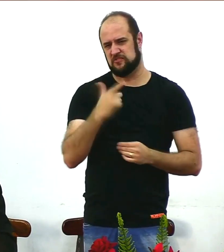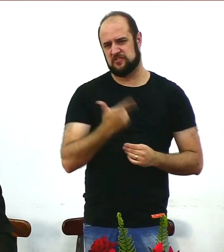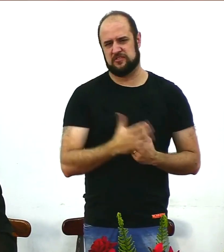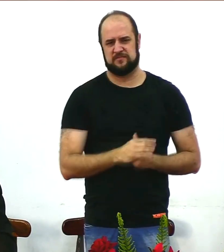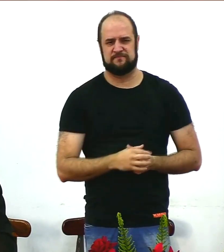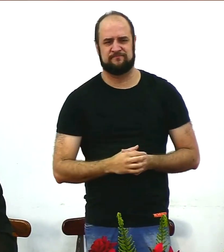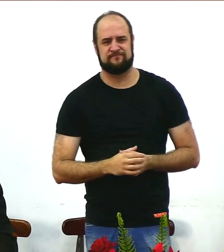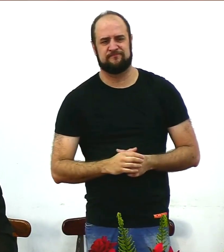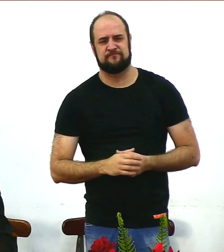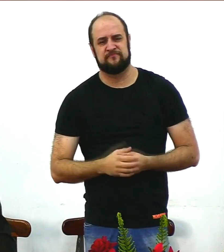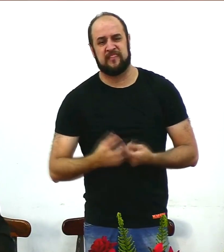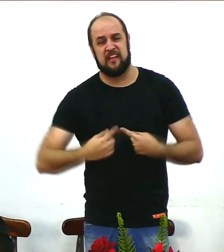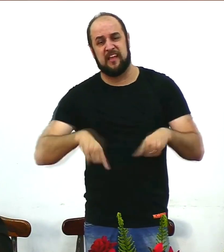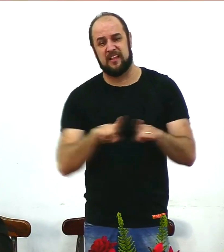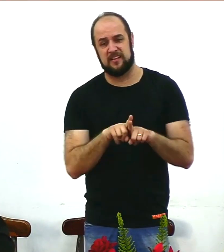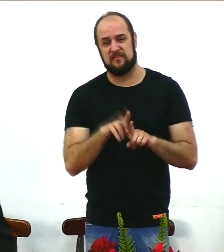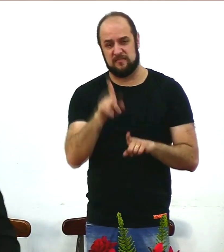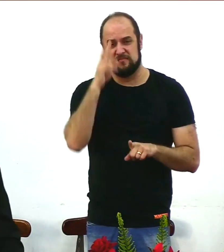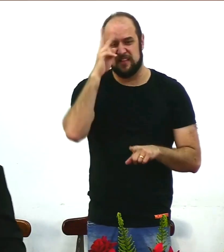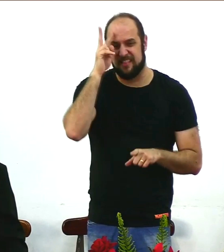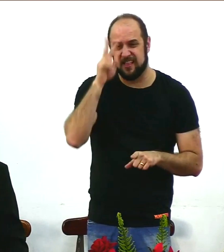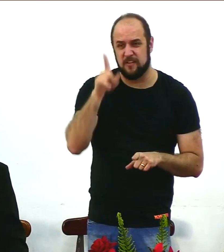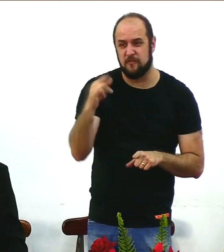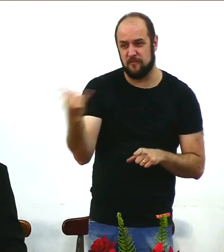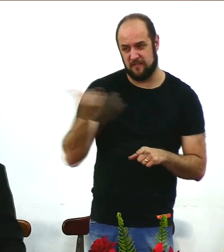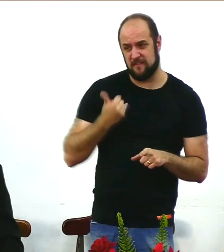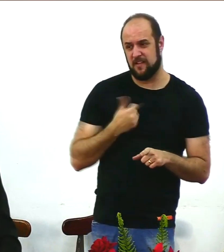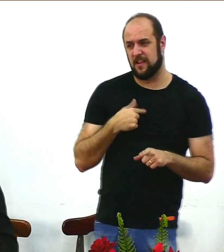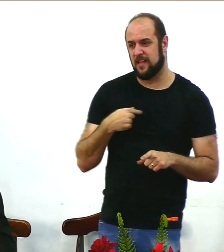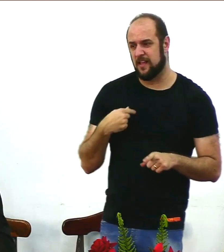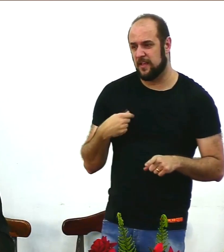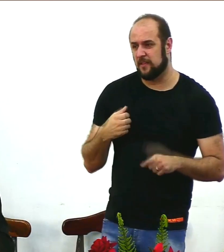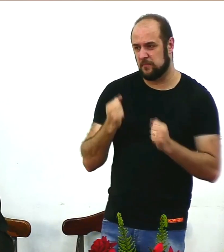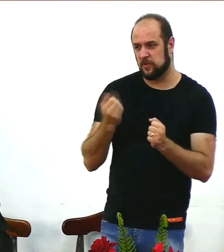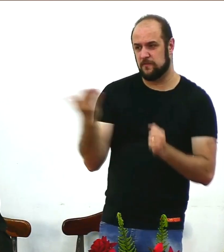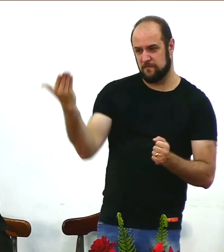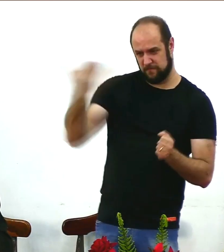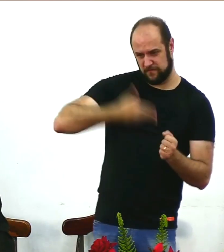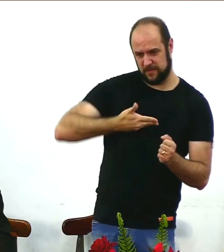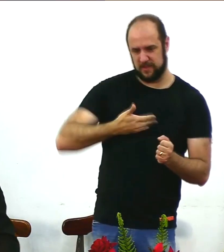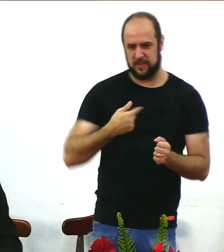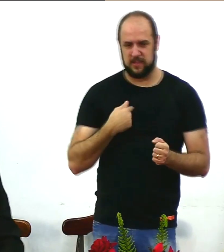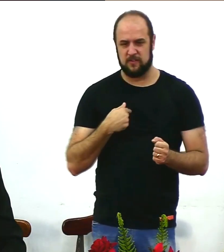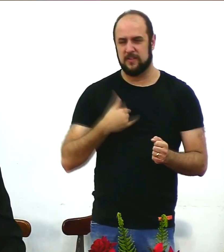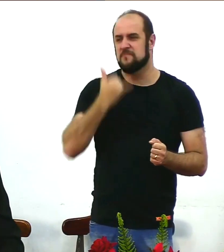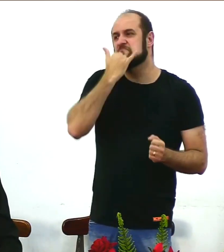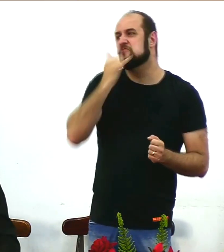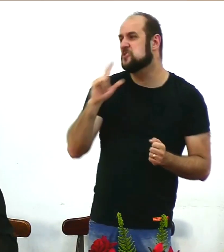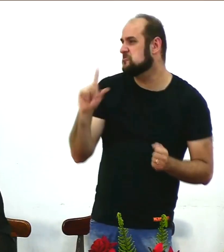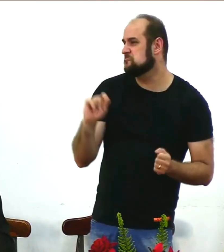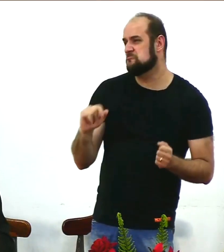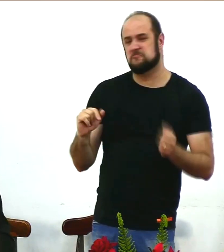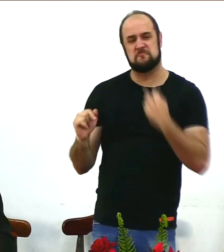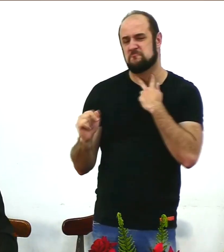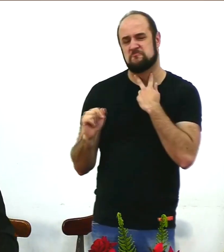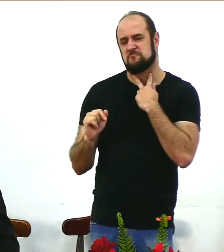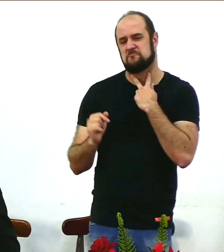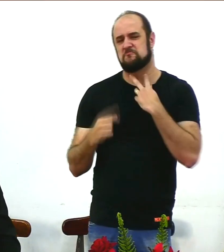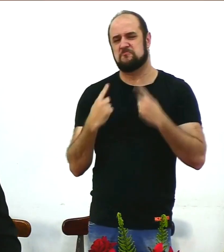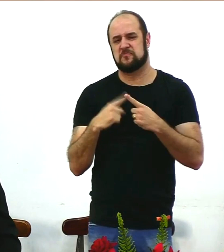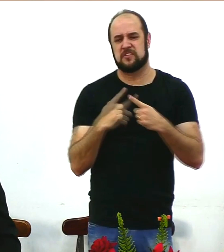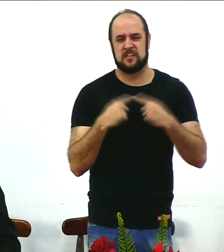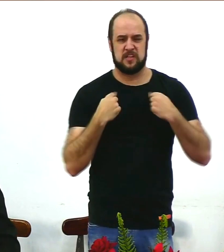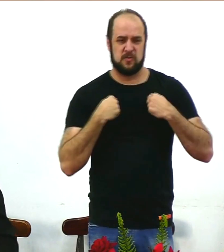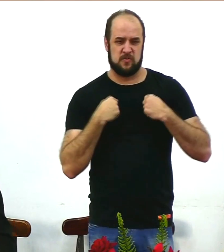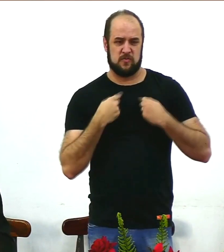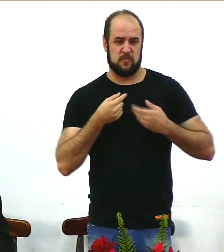em áudio, mas eu troquei algumas coisas na minha vida. Eu fui em busca de garantir o futuro dos